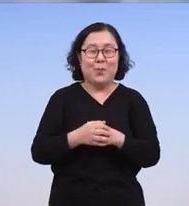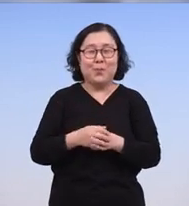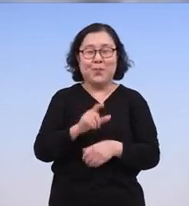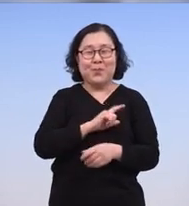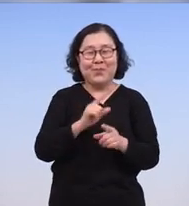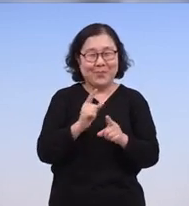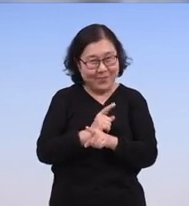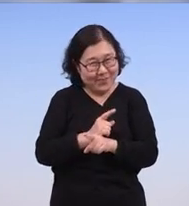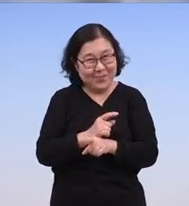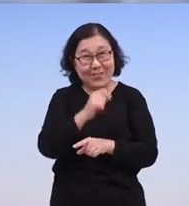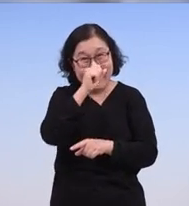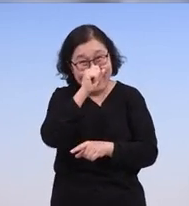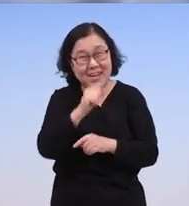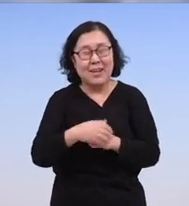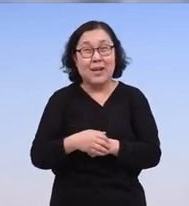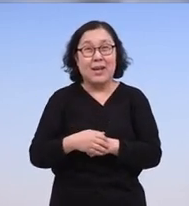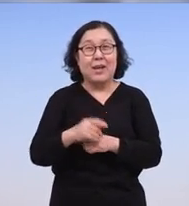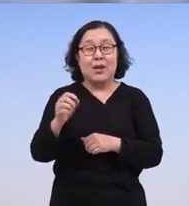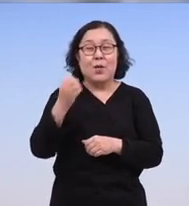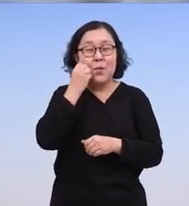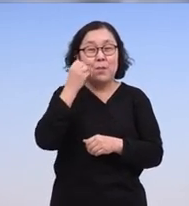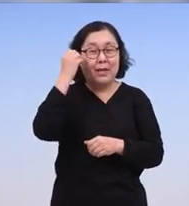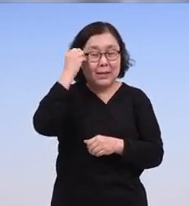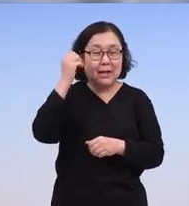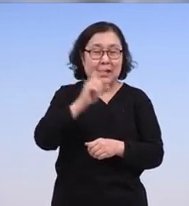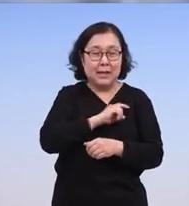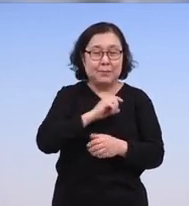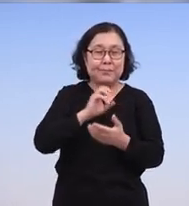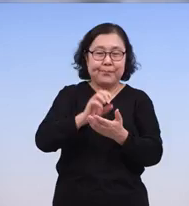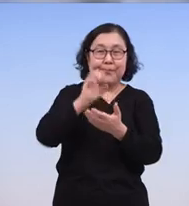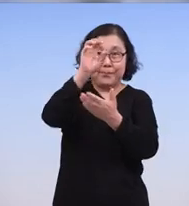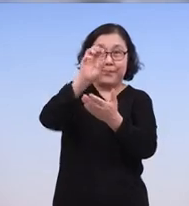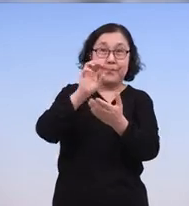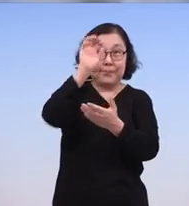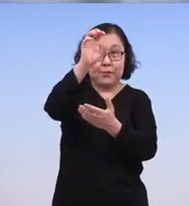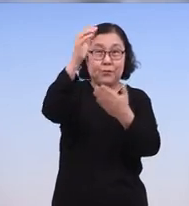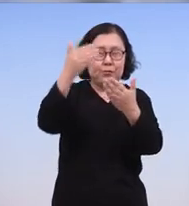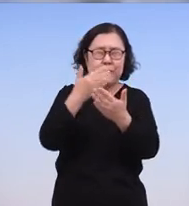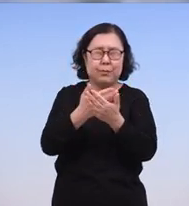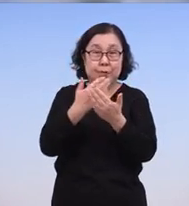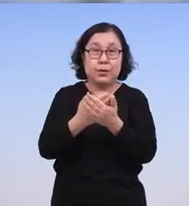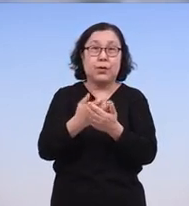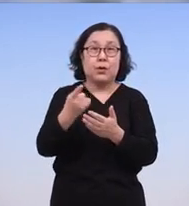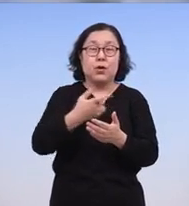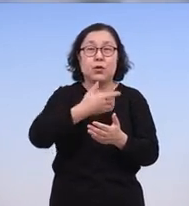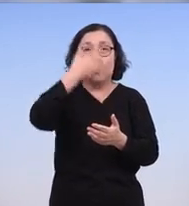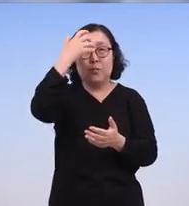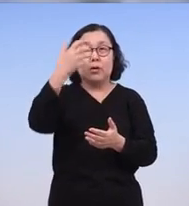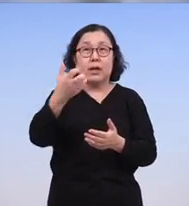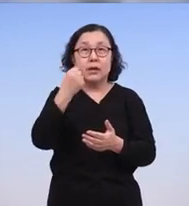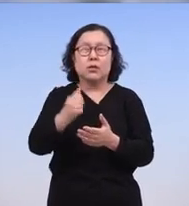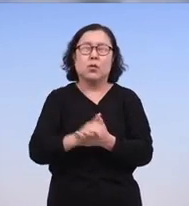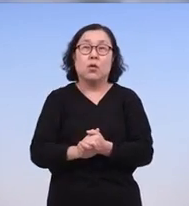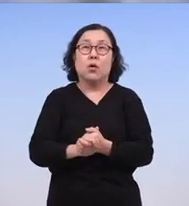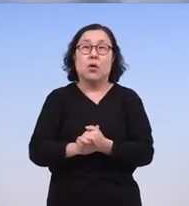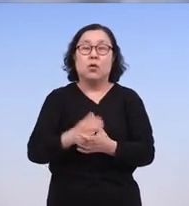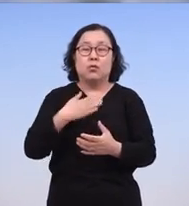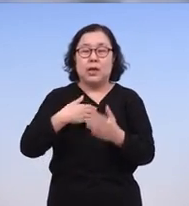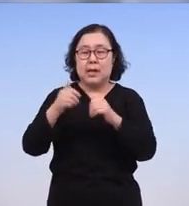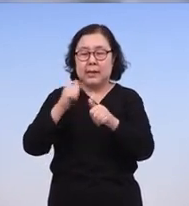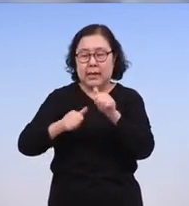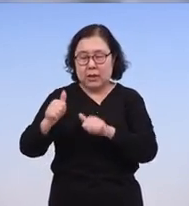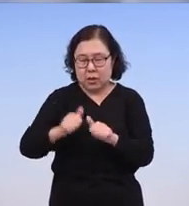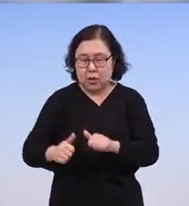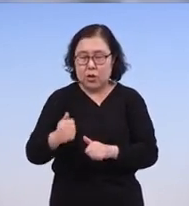이름 바꿔야 되겠죠? 홈페이지 오셔서 공모해 주세요. 그래서 여러분 정말 꿈을 가지고 다음